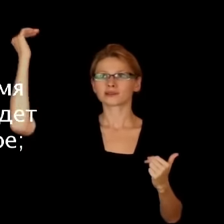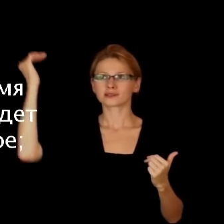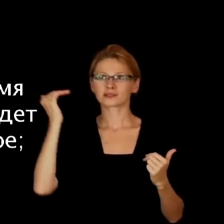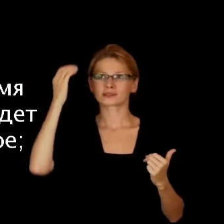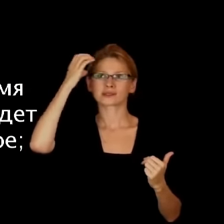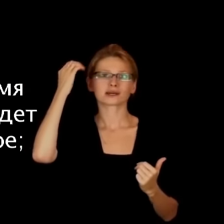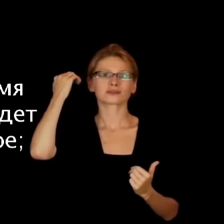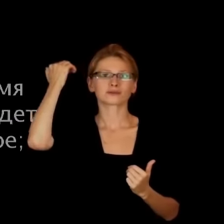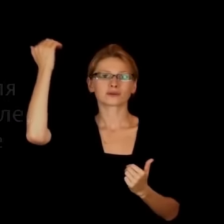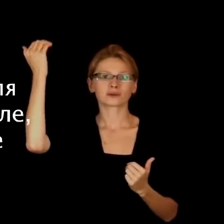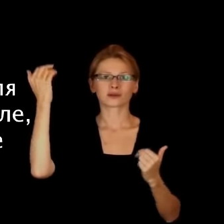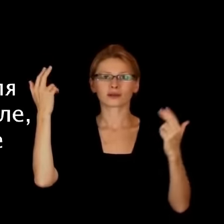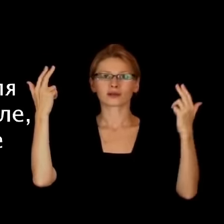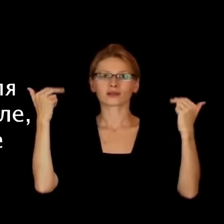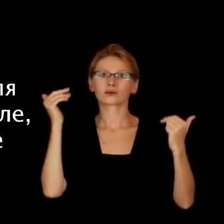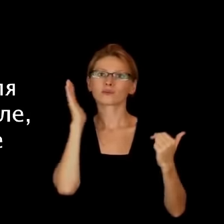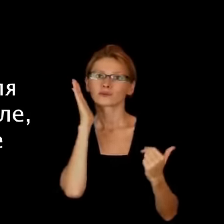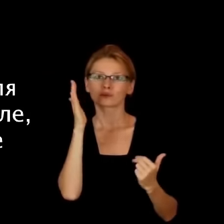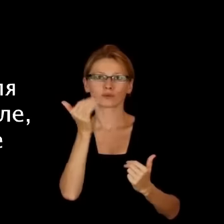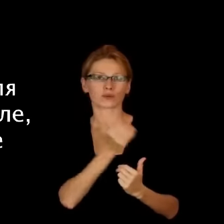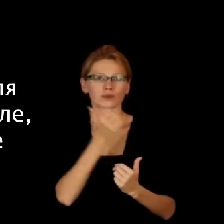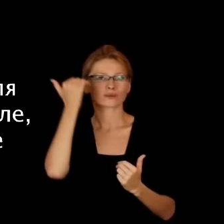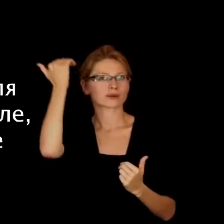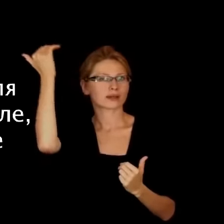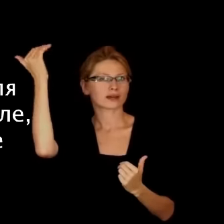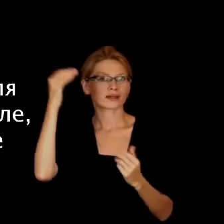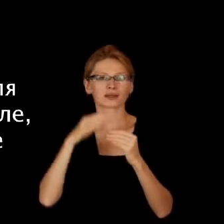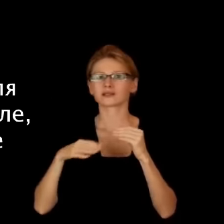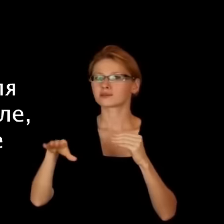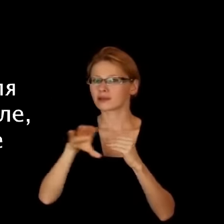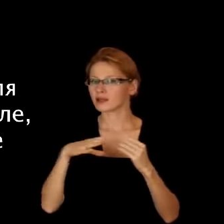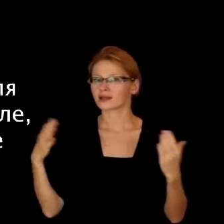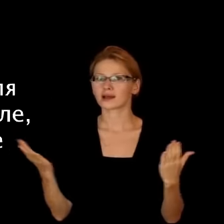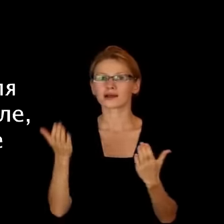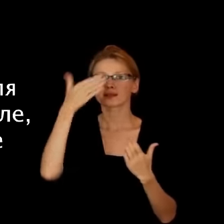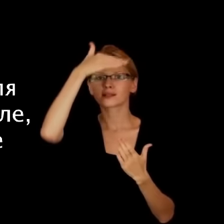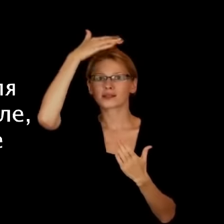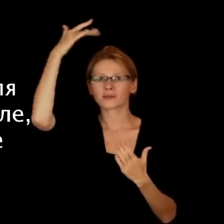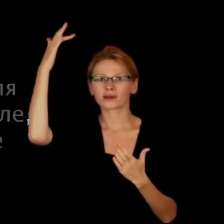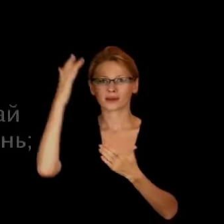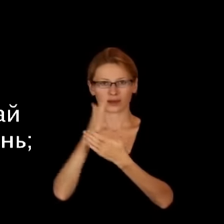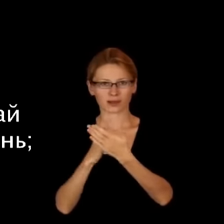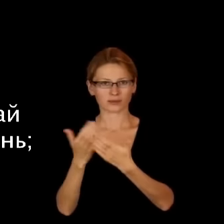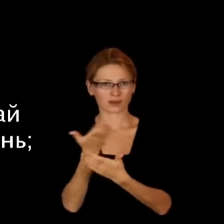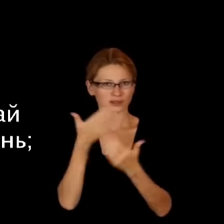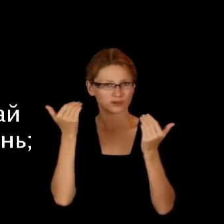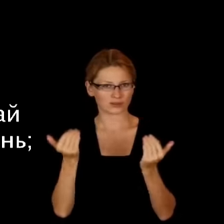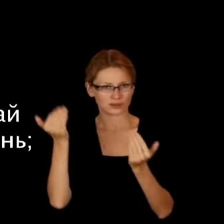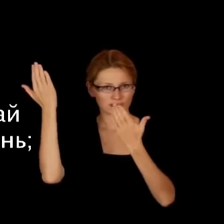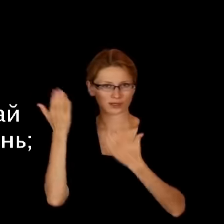приидет царствие Твое, да будет воля Твоя и на земле, как на небе. Хлеб наш насущный дай нам на